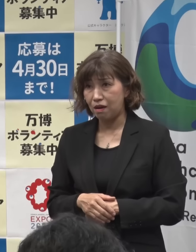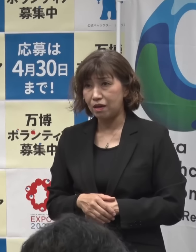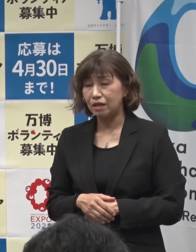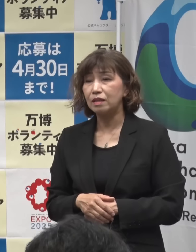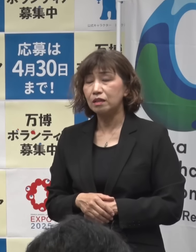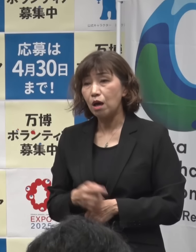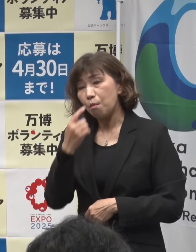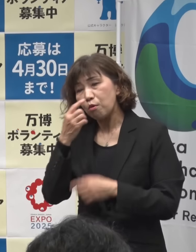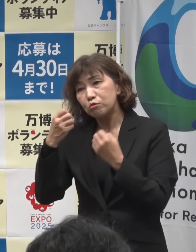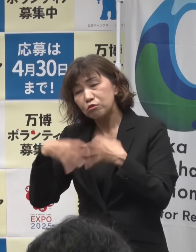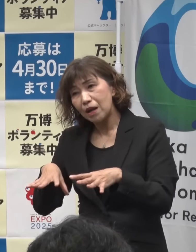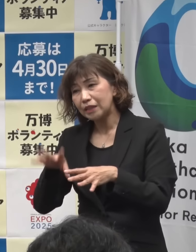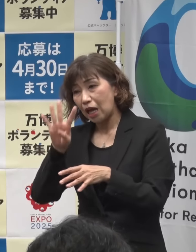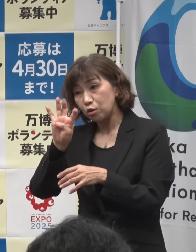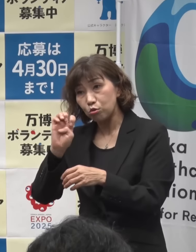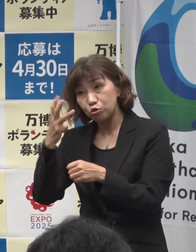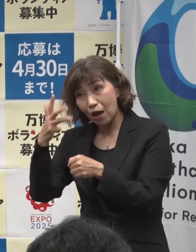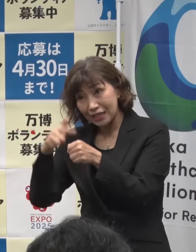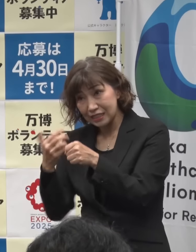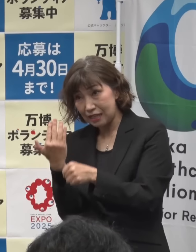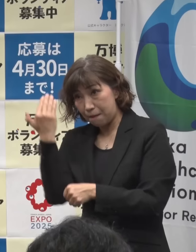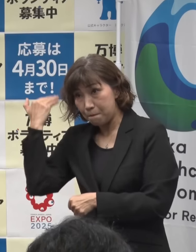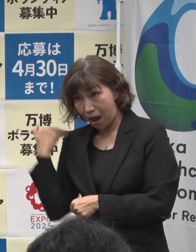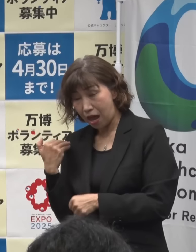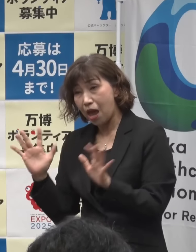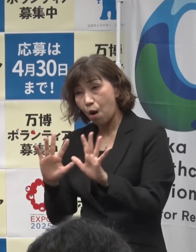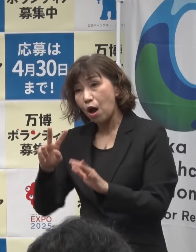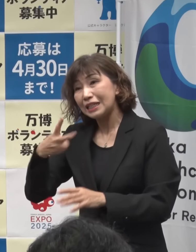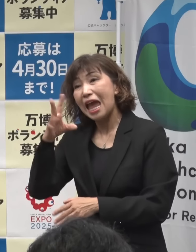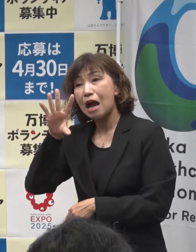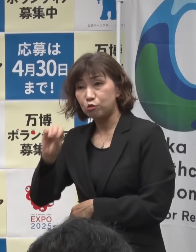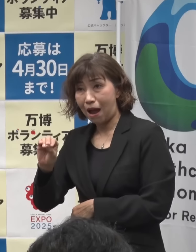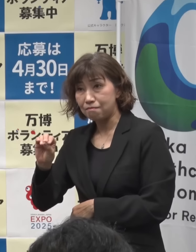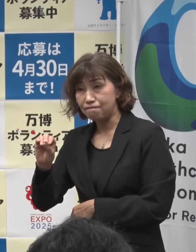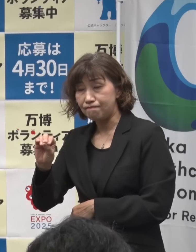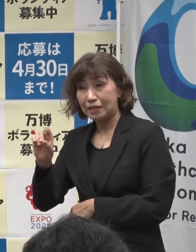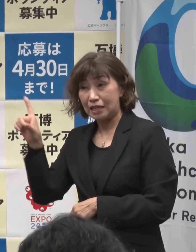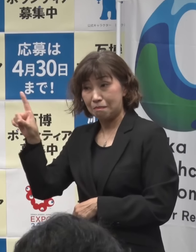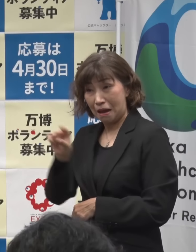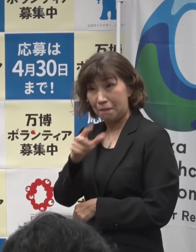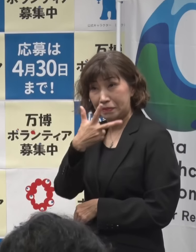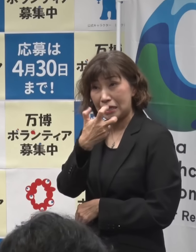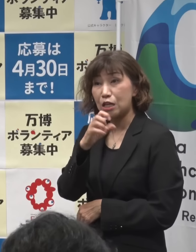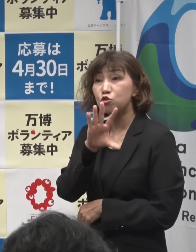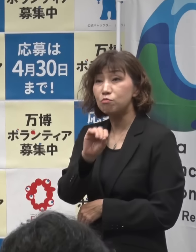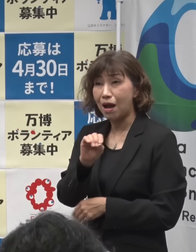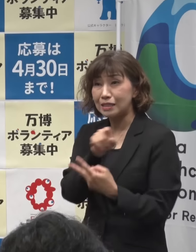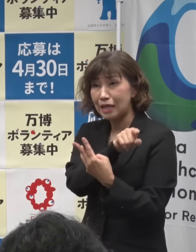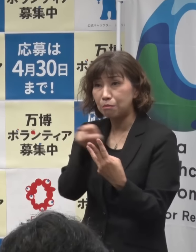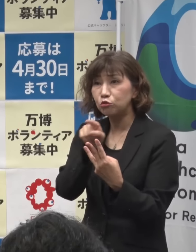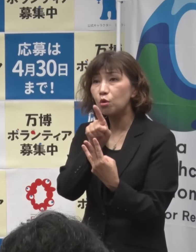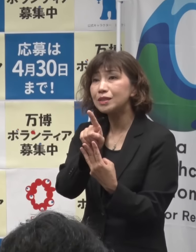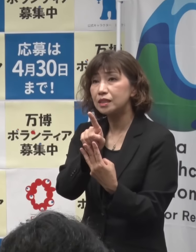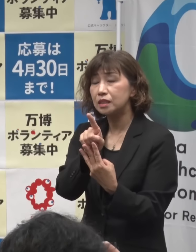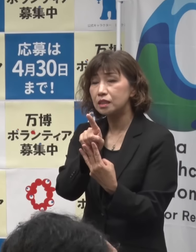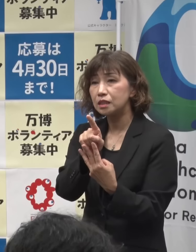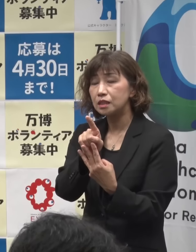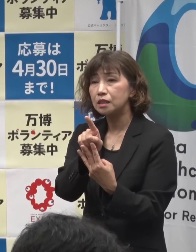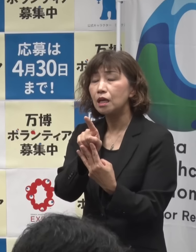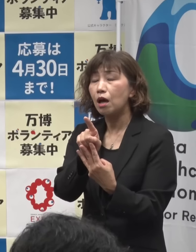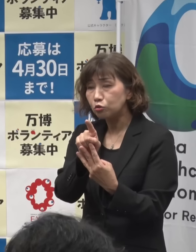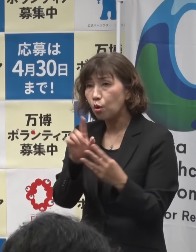僕が生まれたのは48年前ですけども、その時は200万人の子どもでしたが、今70万人ですから、もう3分の1ぐらいになっていると。消滅可